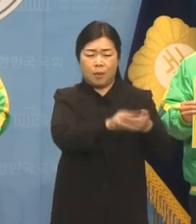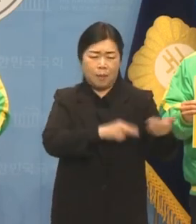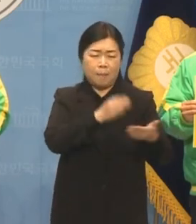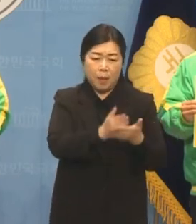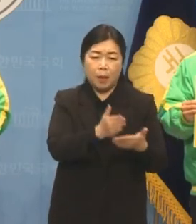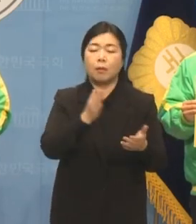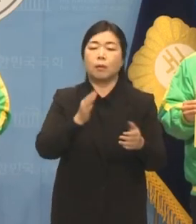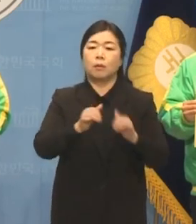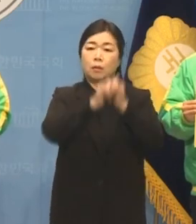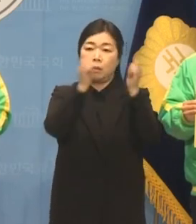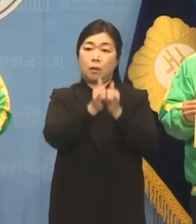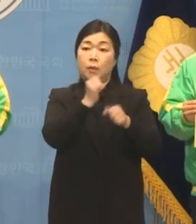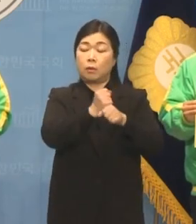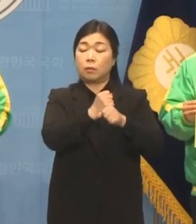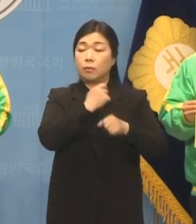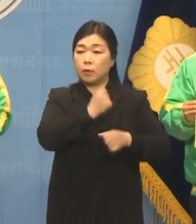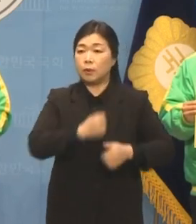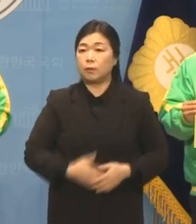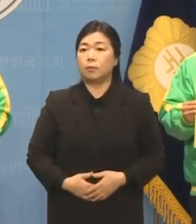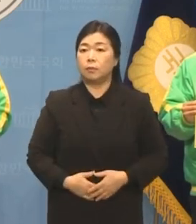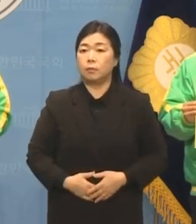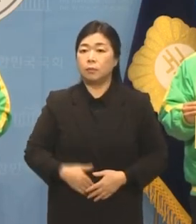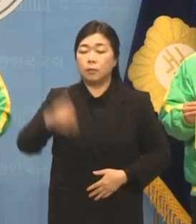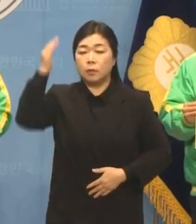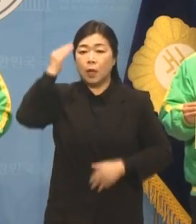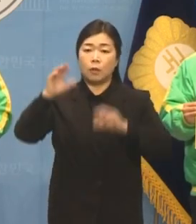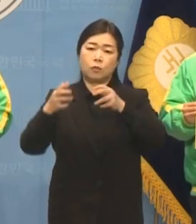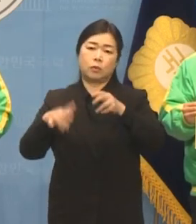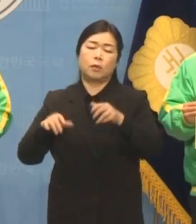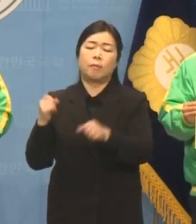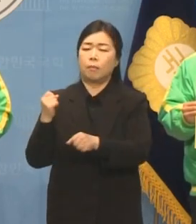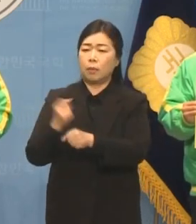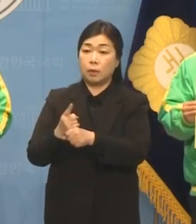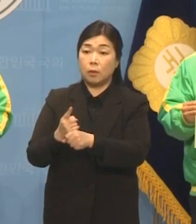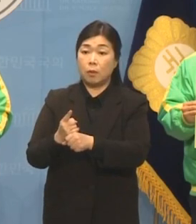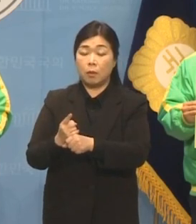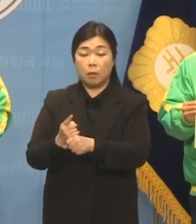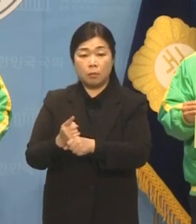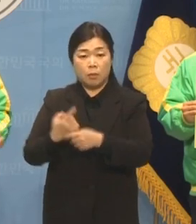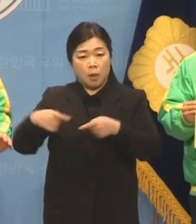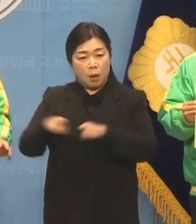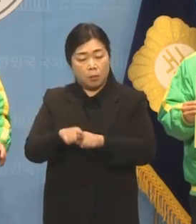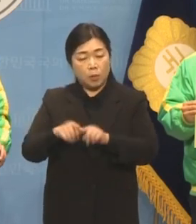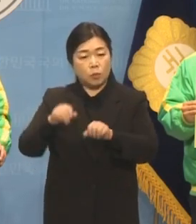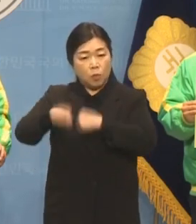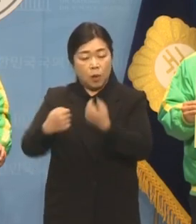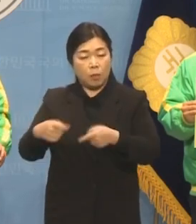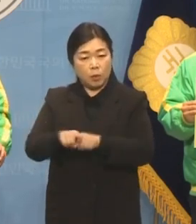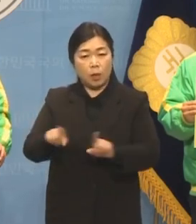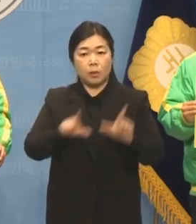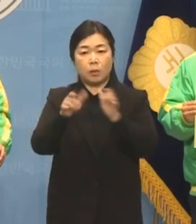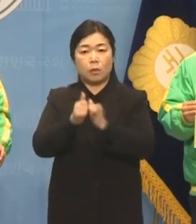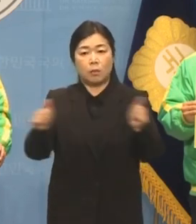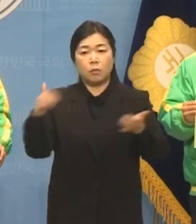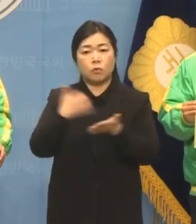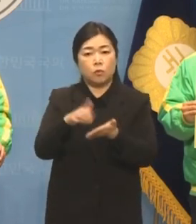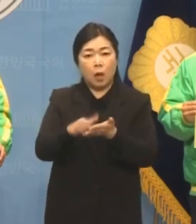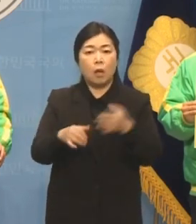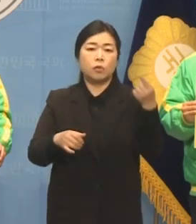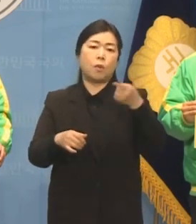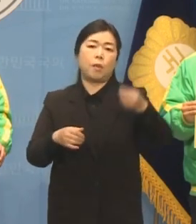만들겠습니다. 한국은 이미 반려동물과 함께 사는 반려인 인구 1천만 시대에 들어섰습니다. 그러나